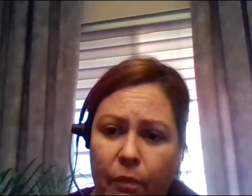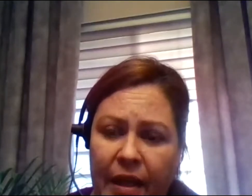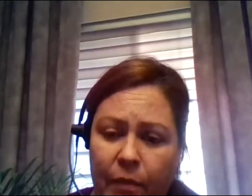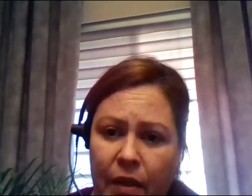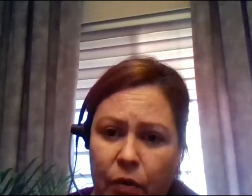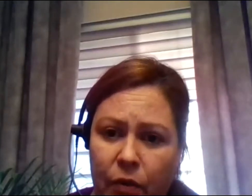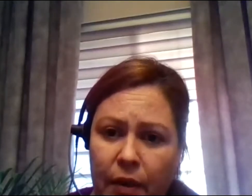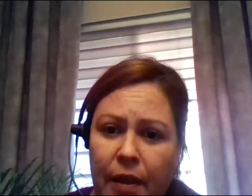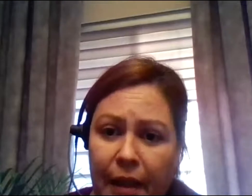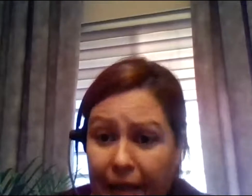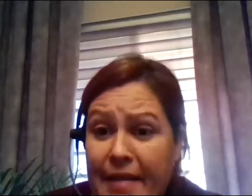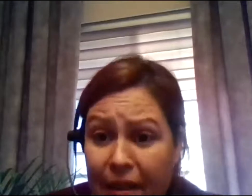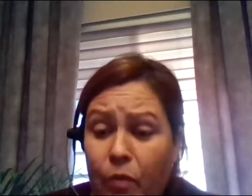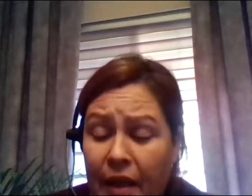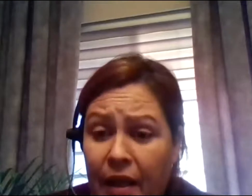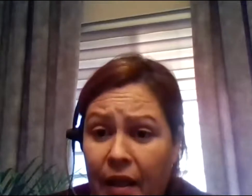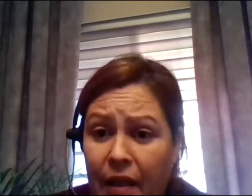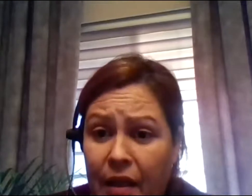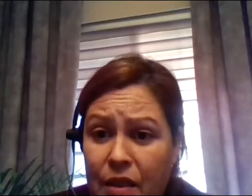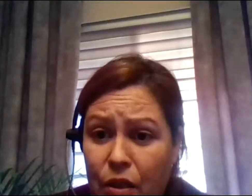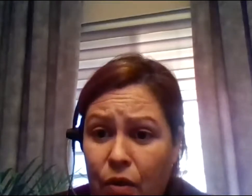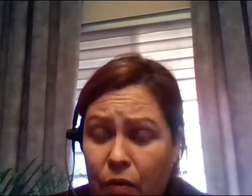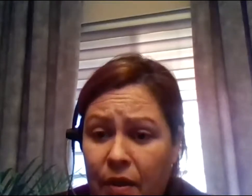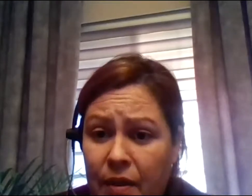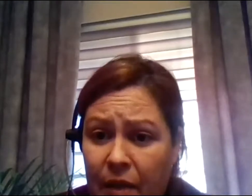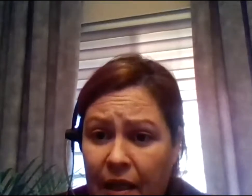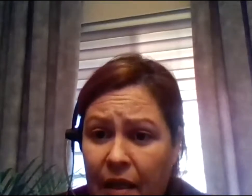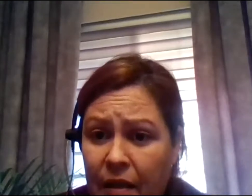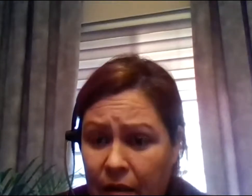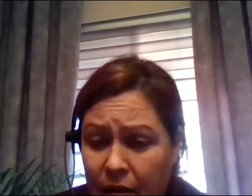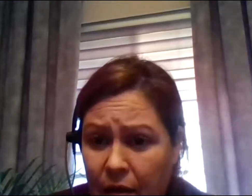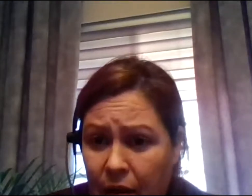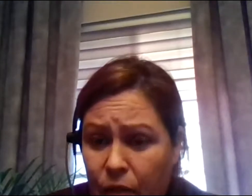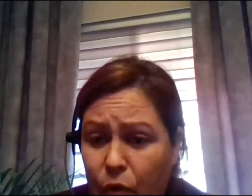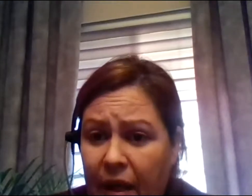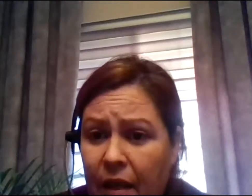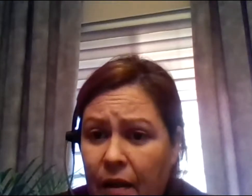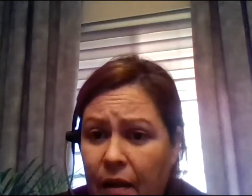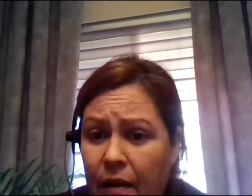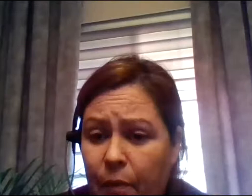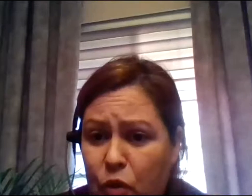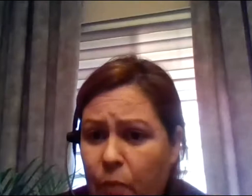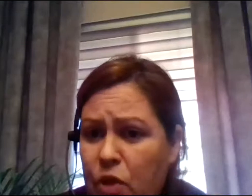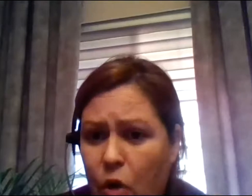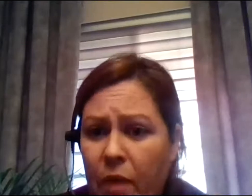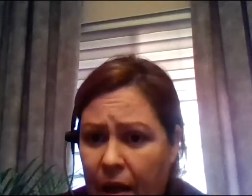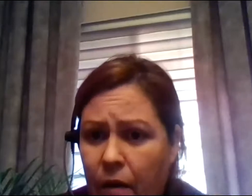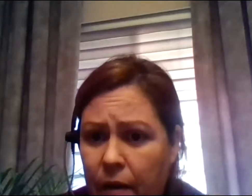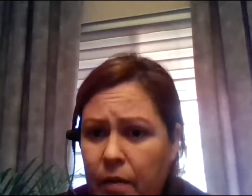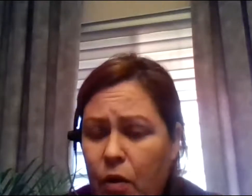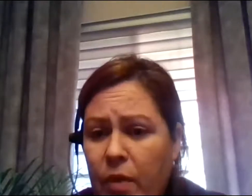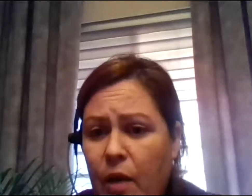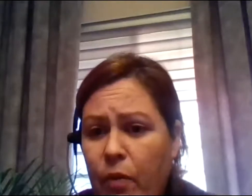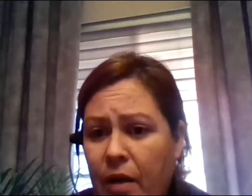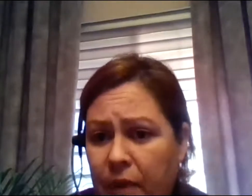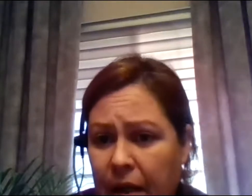ese acompañamiento en esa toma de decisión autodeterminada e informada de la persona, pues es complicado, ¿eh?